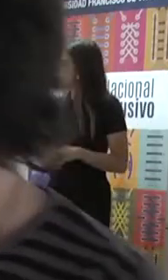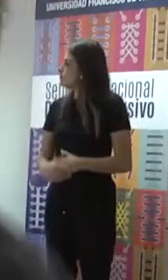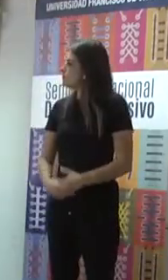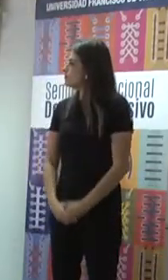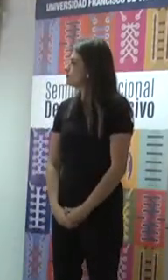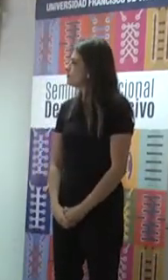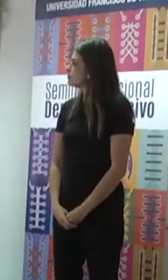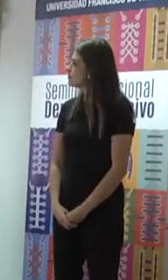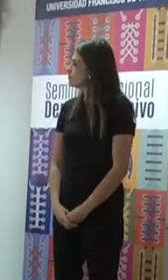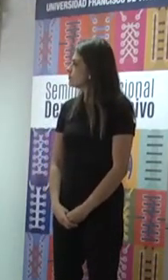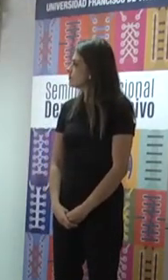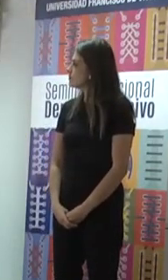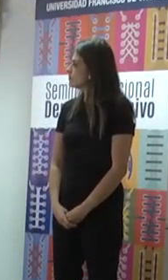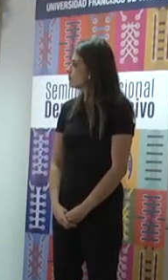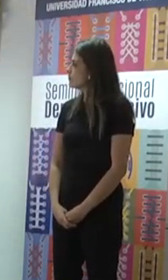En potro.